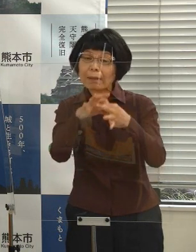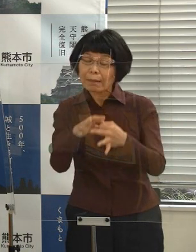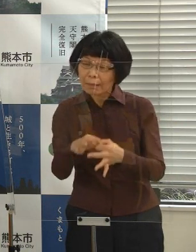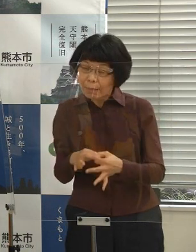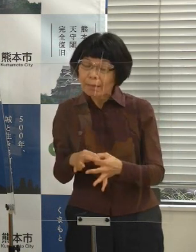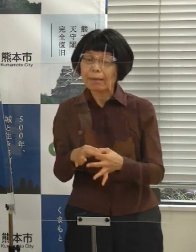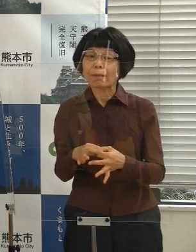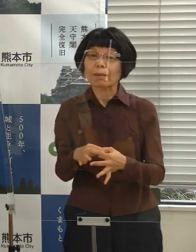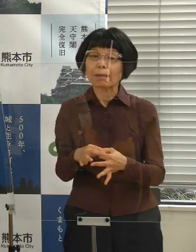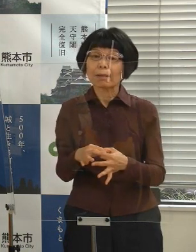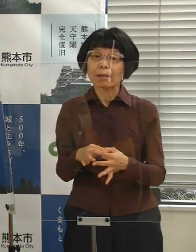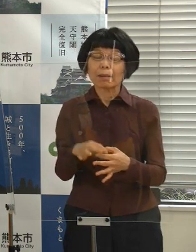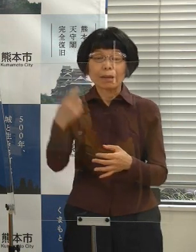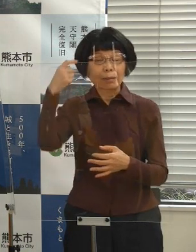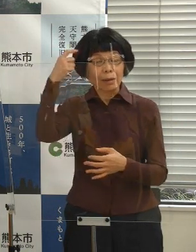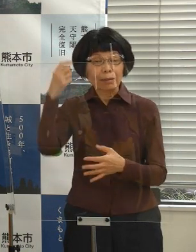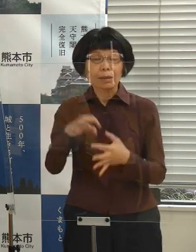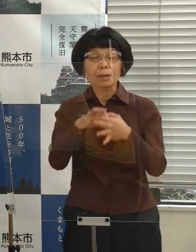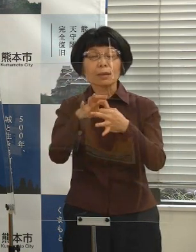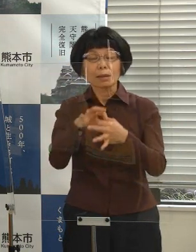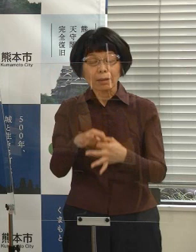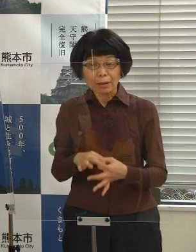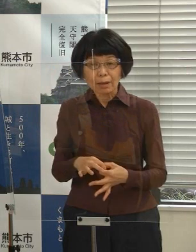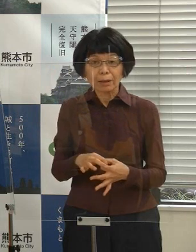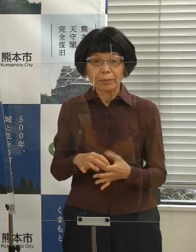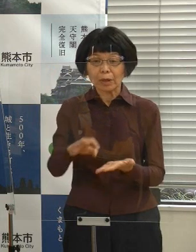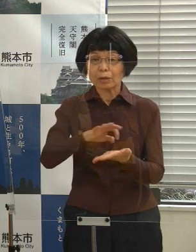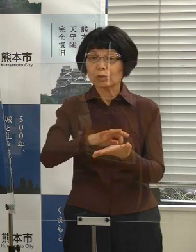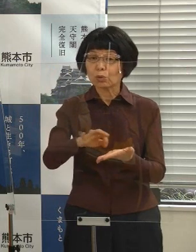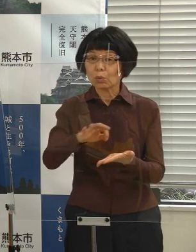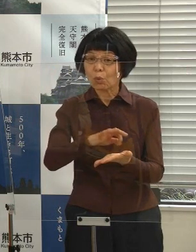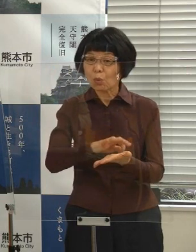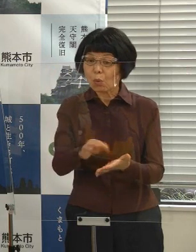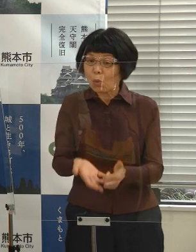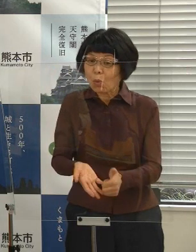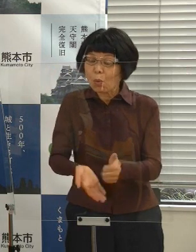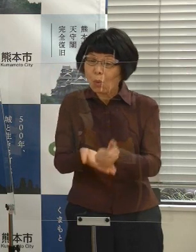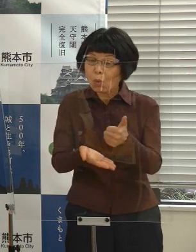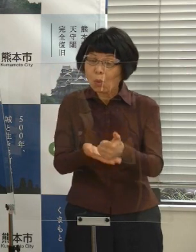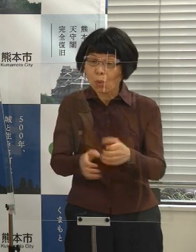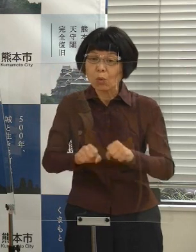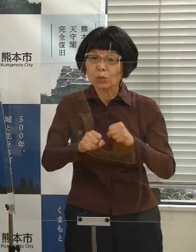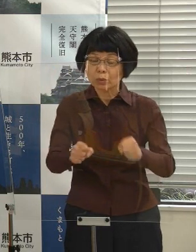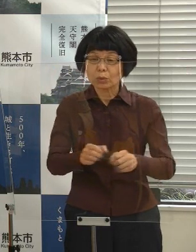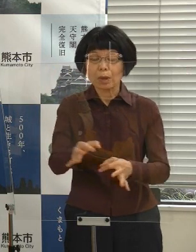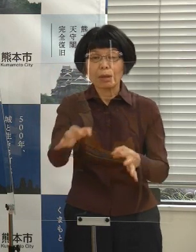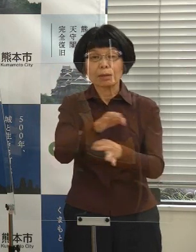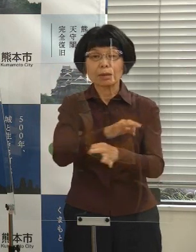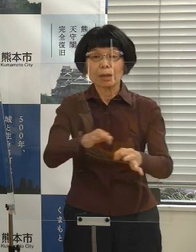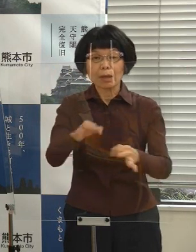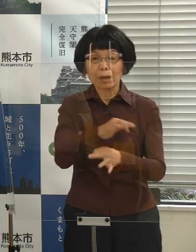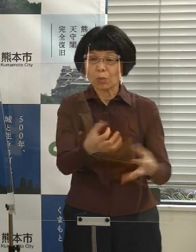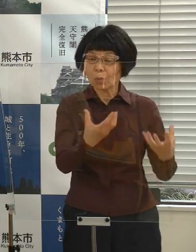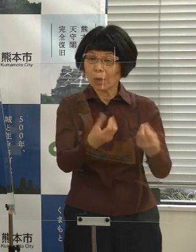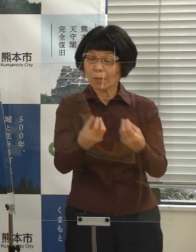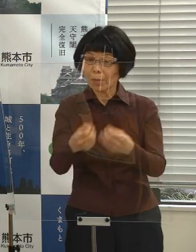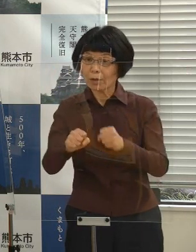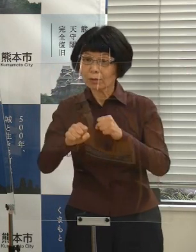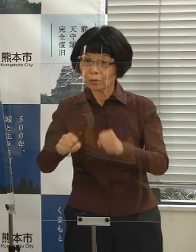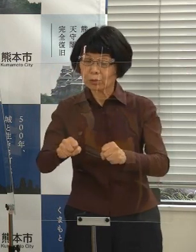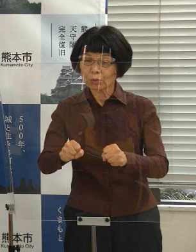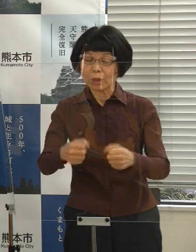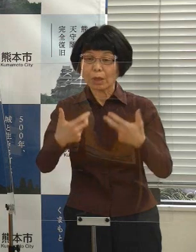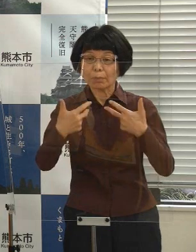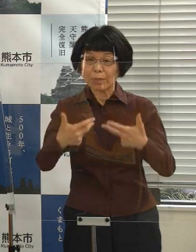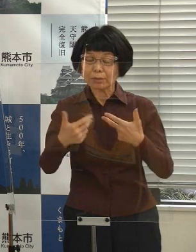ながら、利用も増やすし、あるいは経営も安定化させようということで皆さんが一致団結しておられる